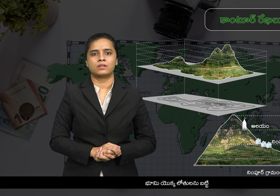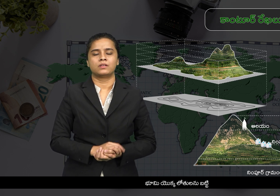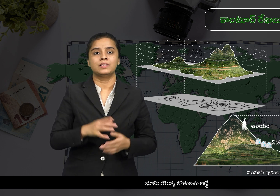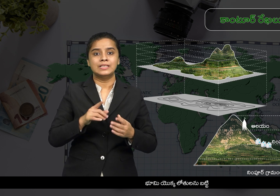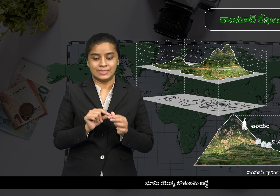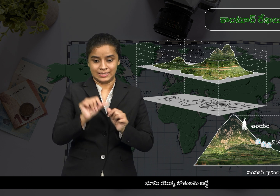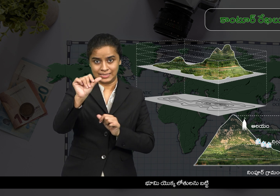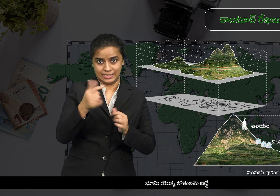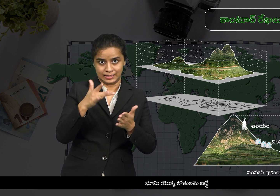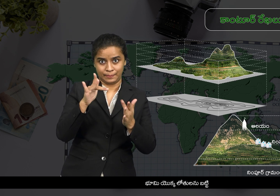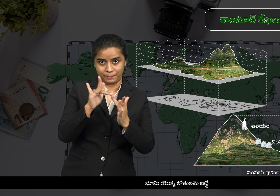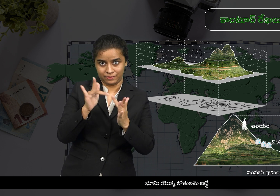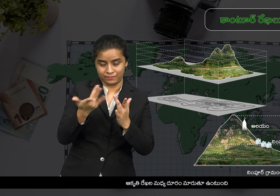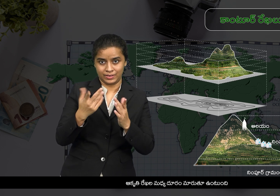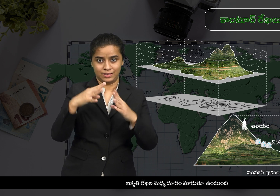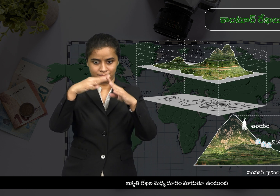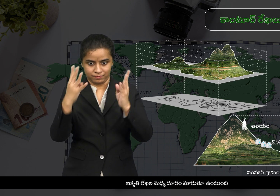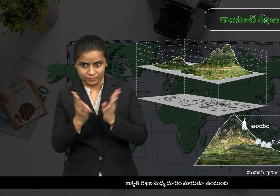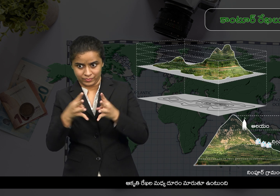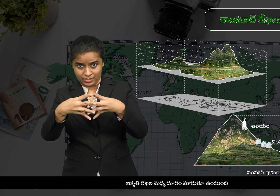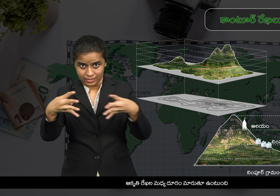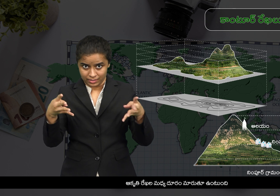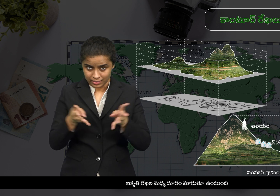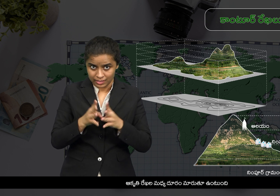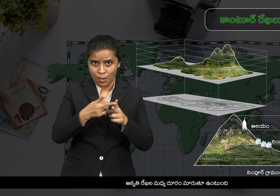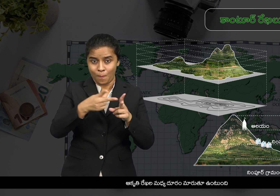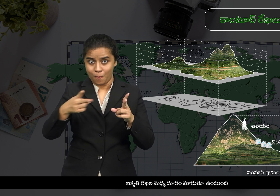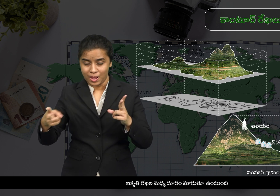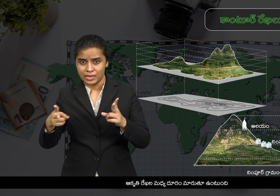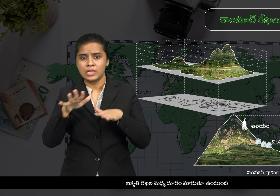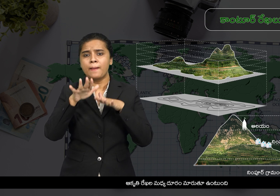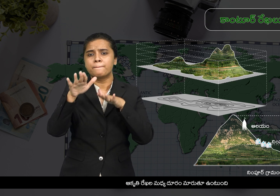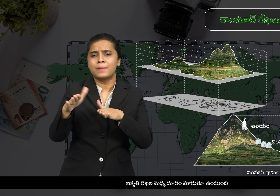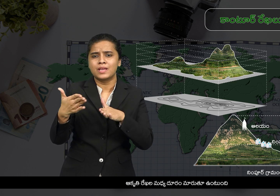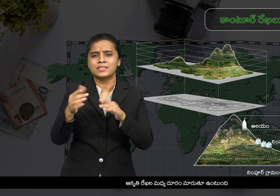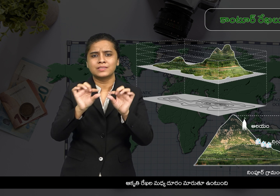భూమి యొక్క లోతులను బట్టి ఆకృతి రేఖల మధ్య దూరం మారుతూ ఉంటుంది.